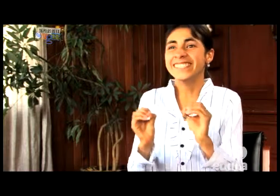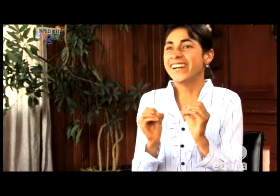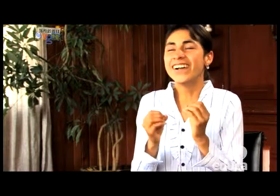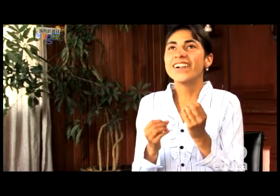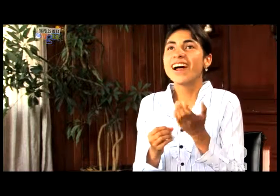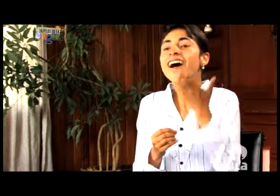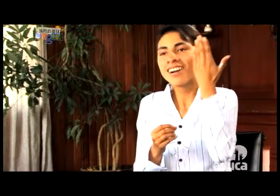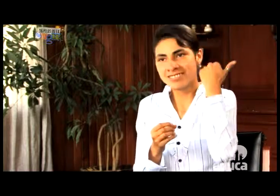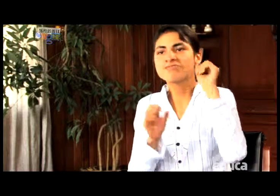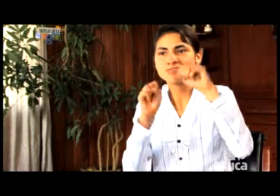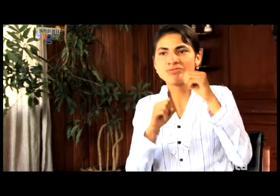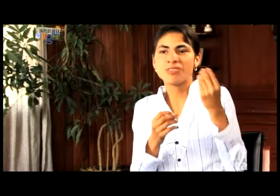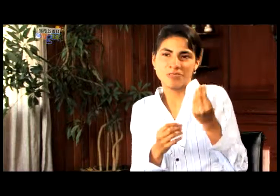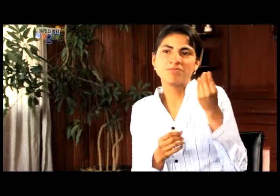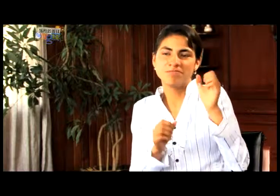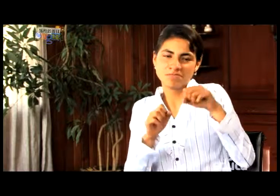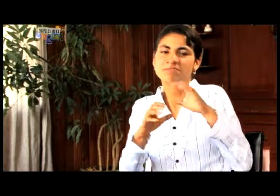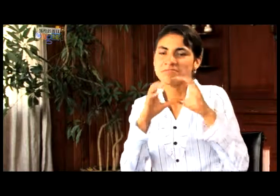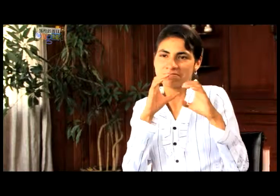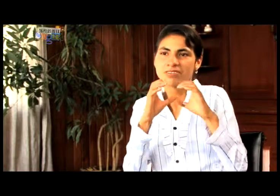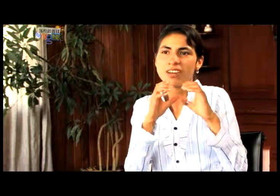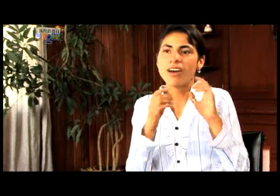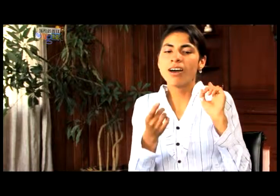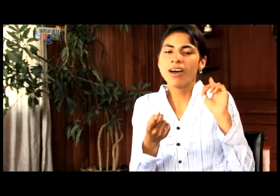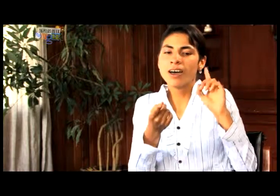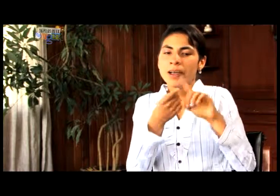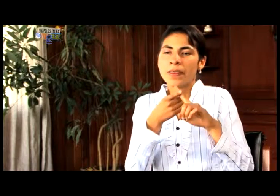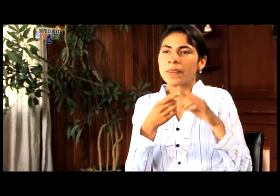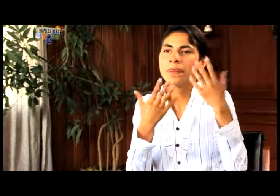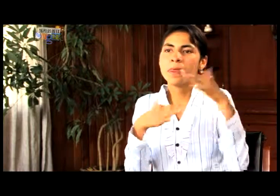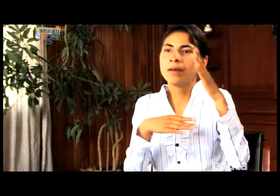Cuando era chica intentaba comunicarme con él, pero ahora ya nada.